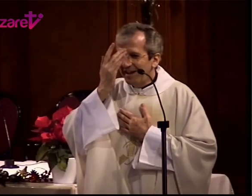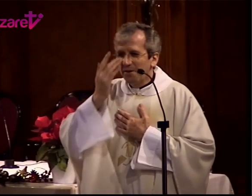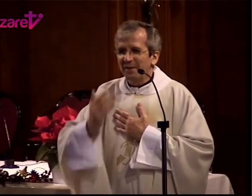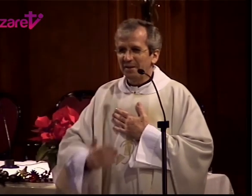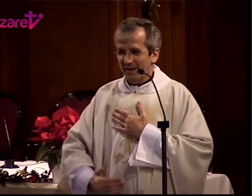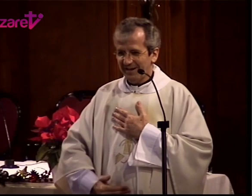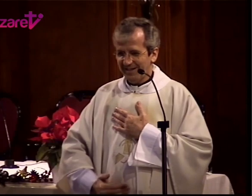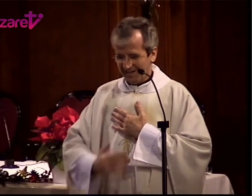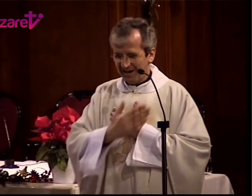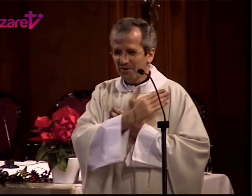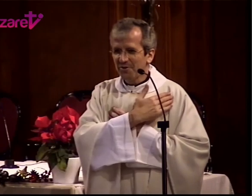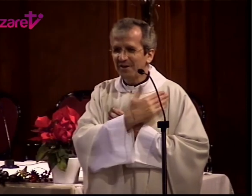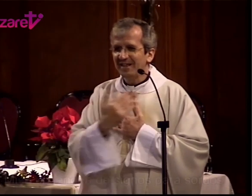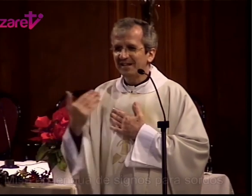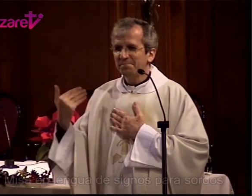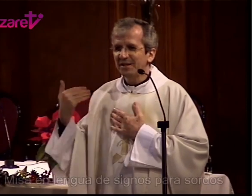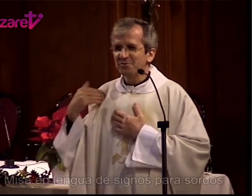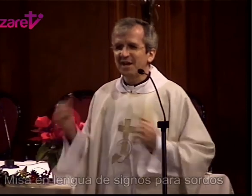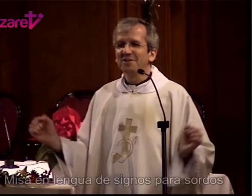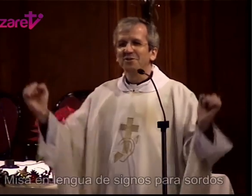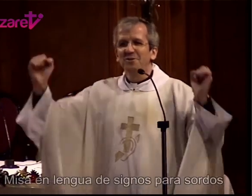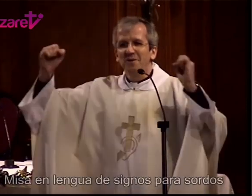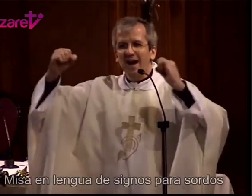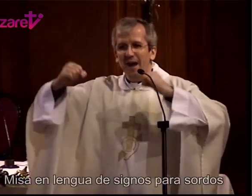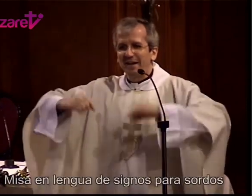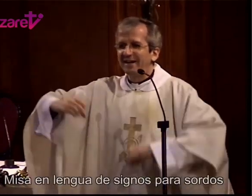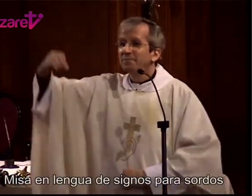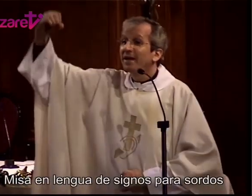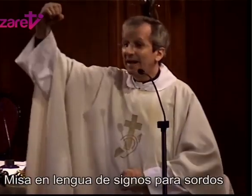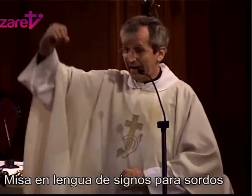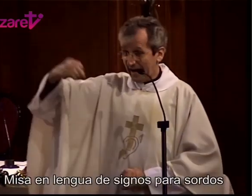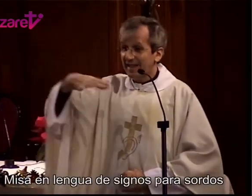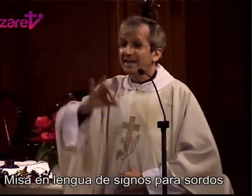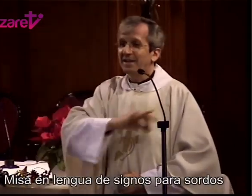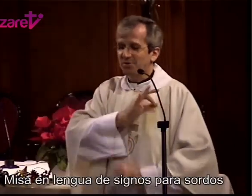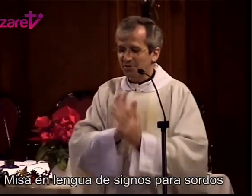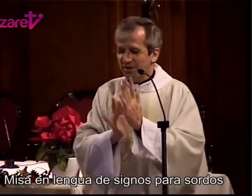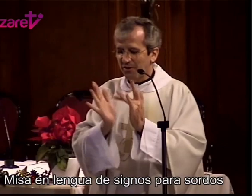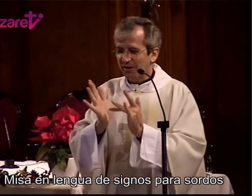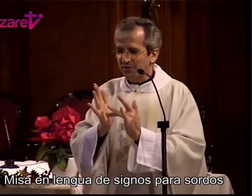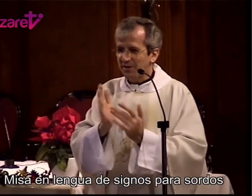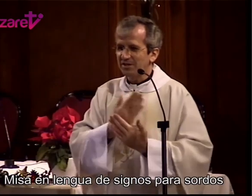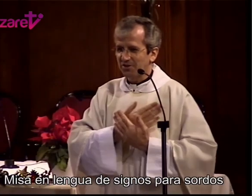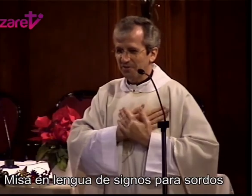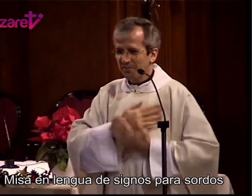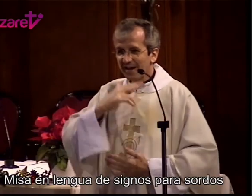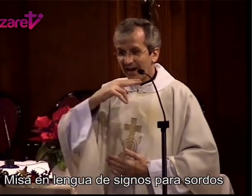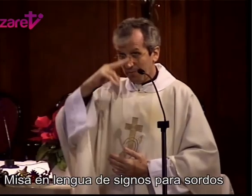En el nombre del Padre, del Hijo y del Espíritu Santo. Amén. Amén. La gracia de nuestro Señor Jesucristo, el amor de